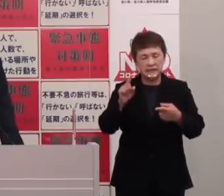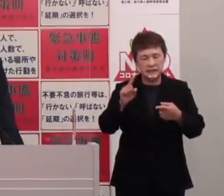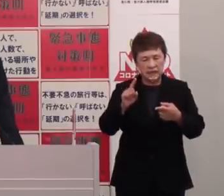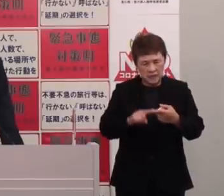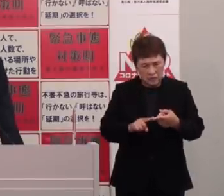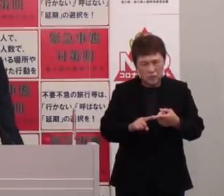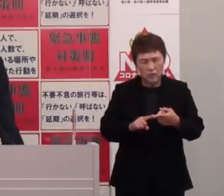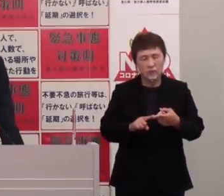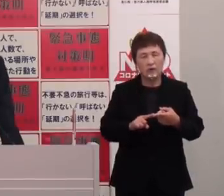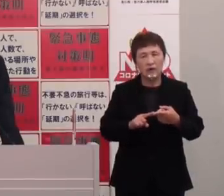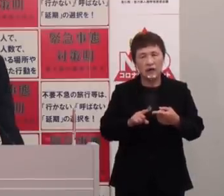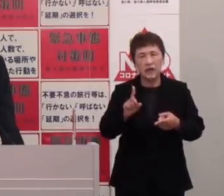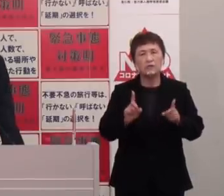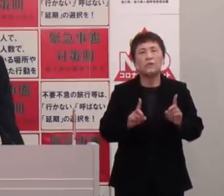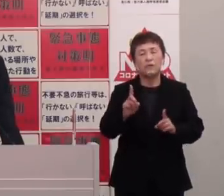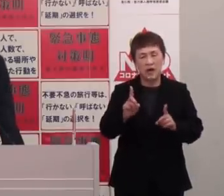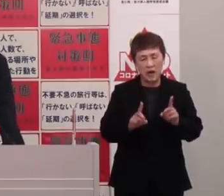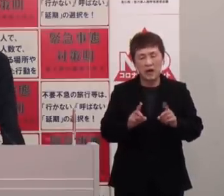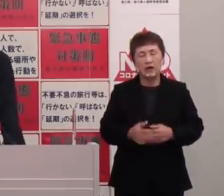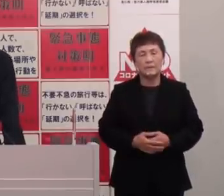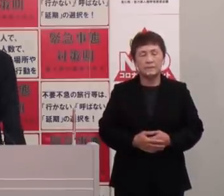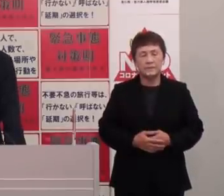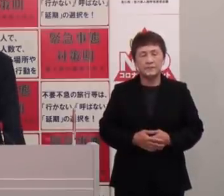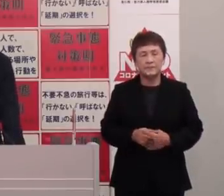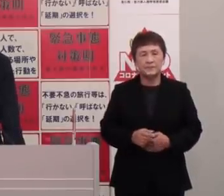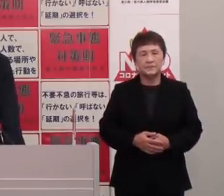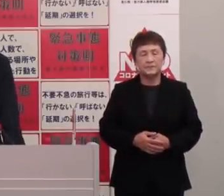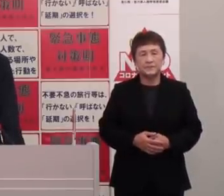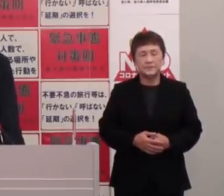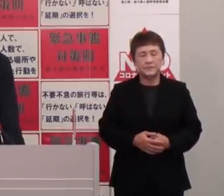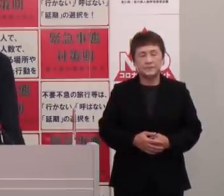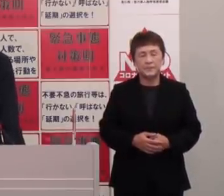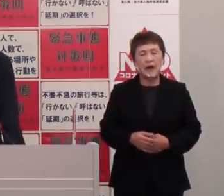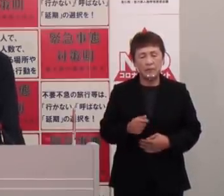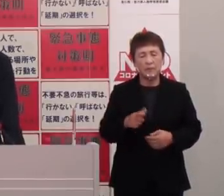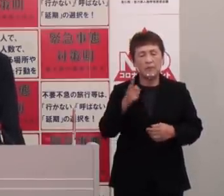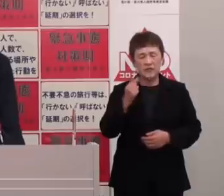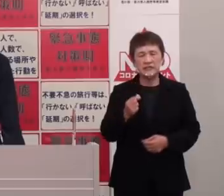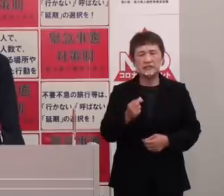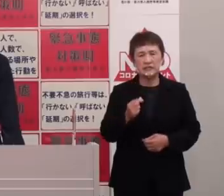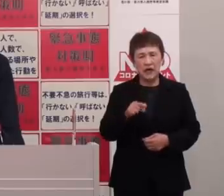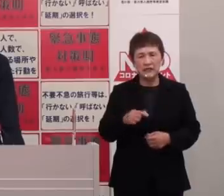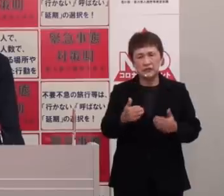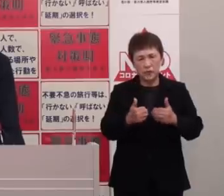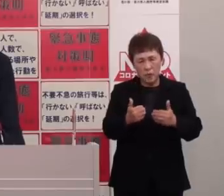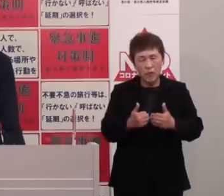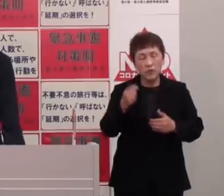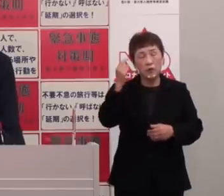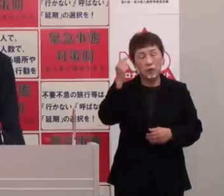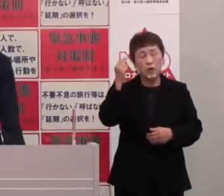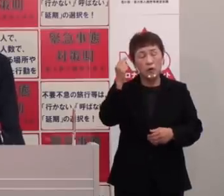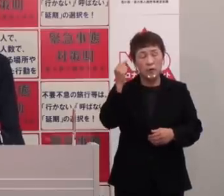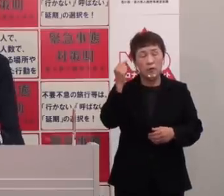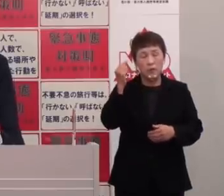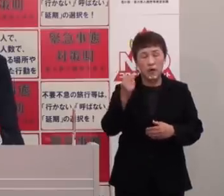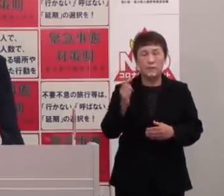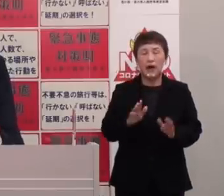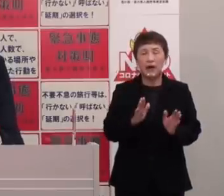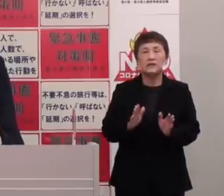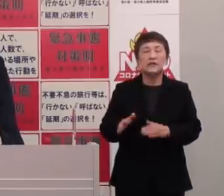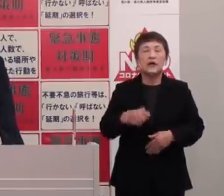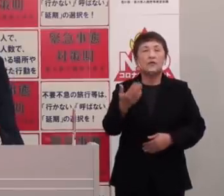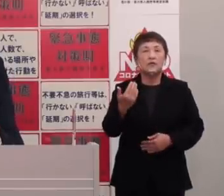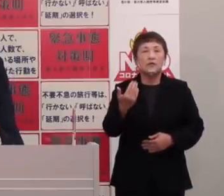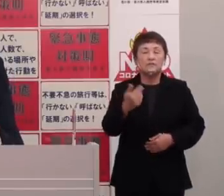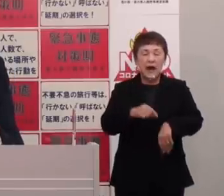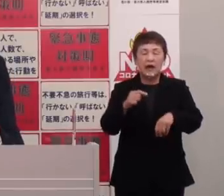て、そうなればこの前も申し上げましたけれども、今の時短というものはですね、これは